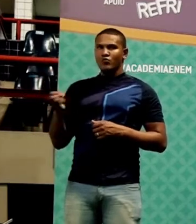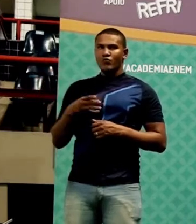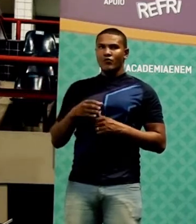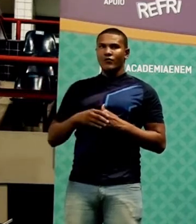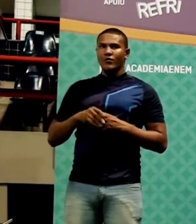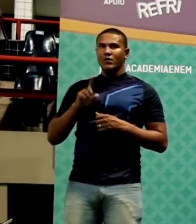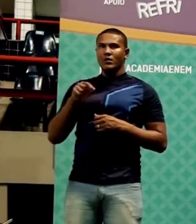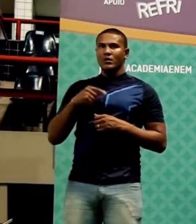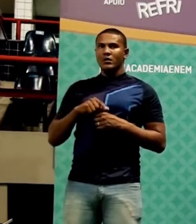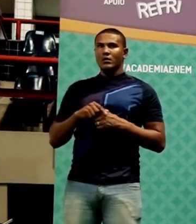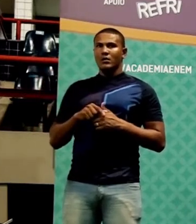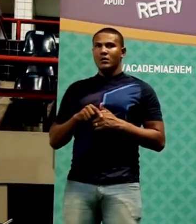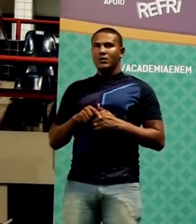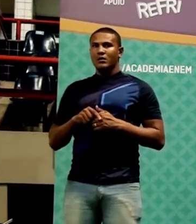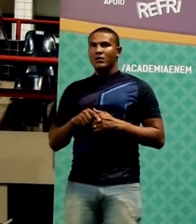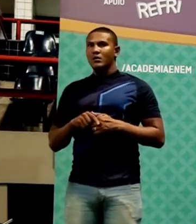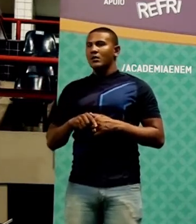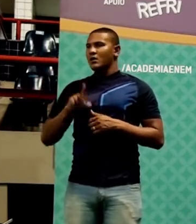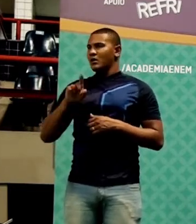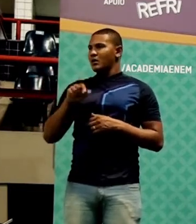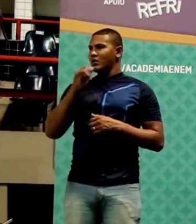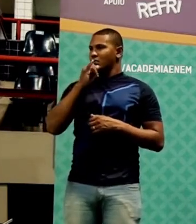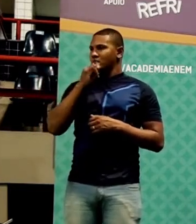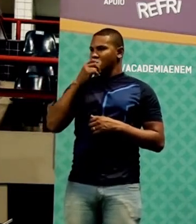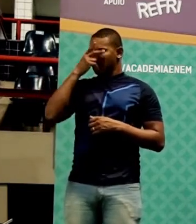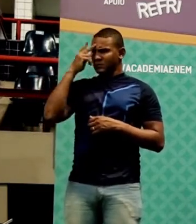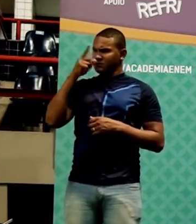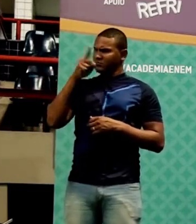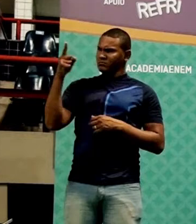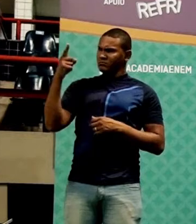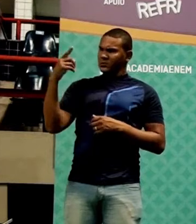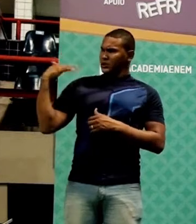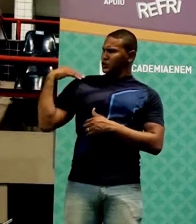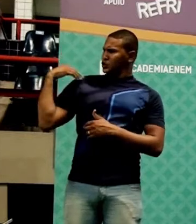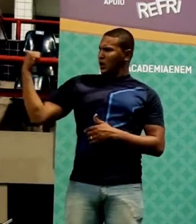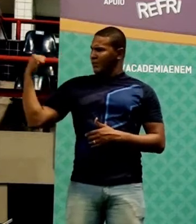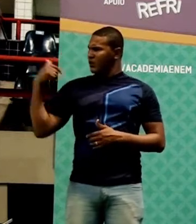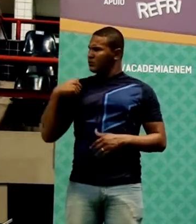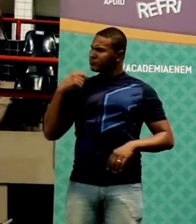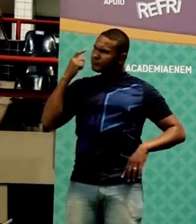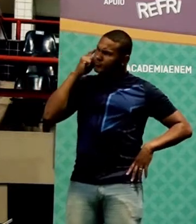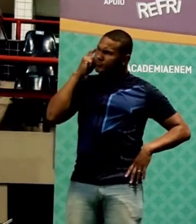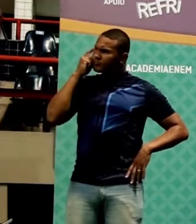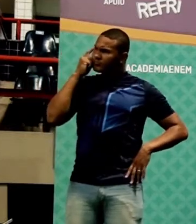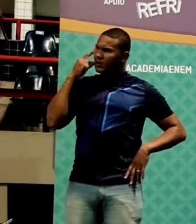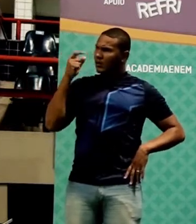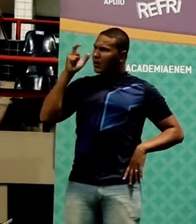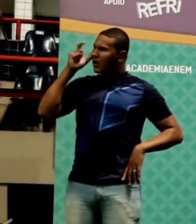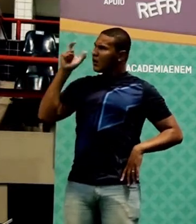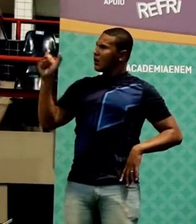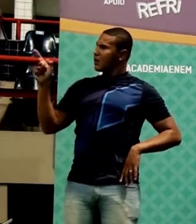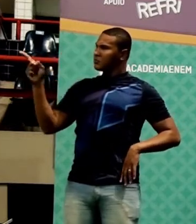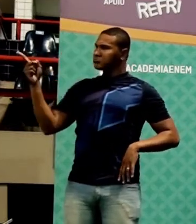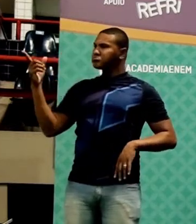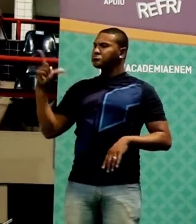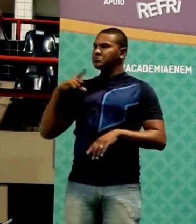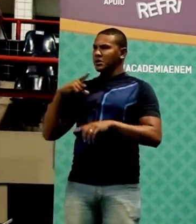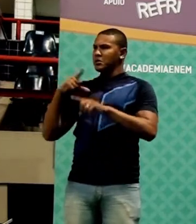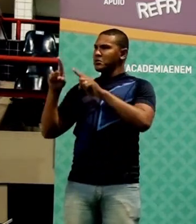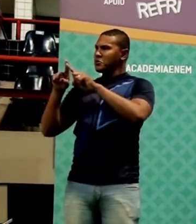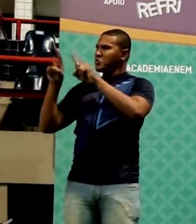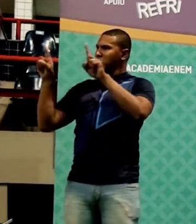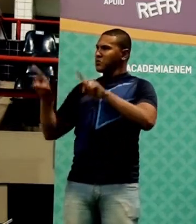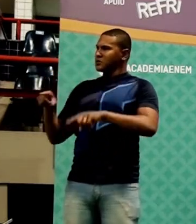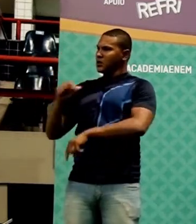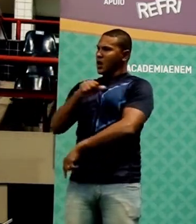dos propósitos, uma das coisas que fez com que eu fosse trabalhar nessa faculdade, é porque eles também têm um projeto